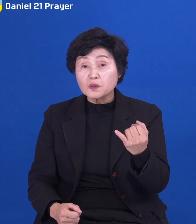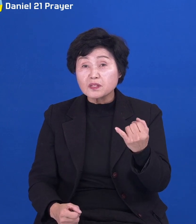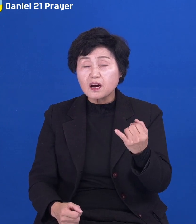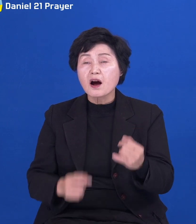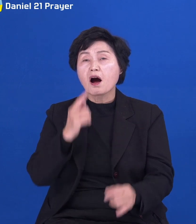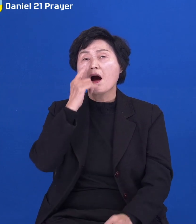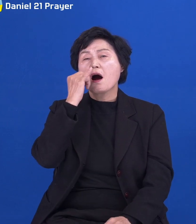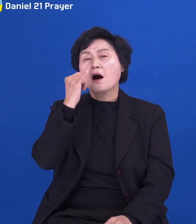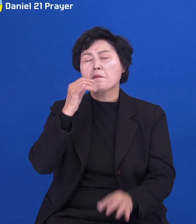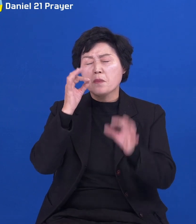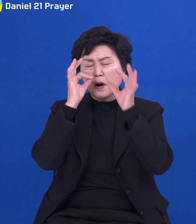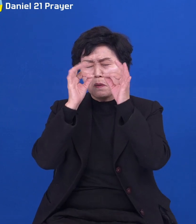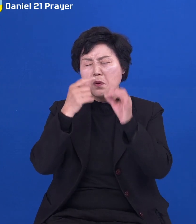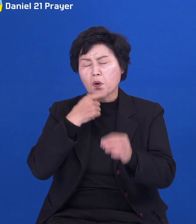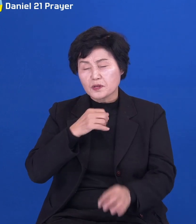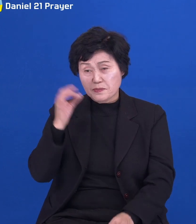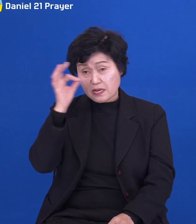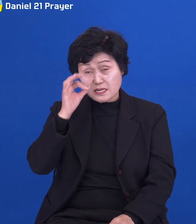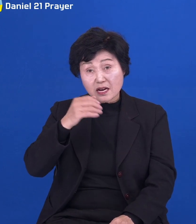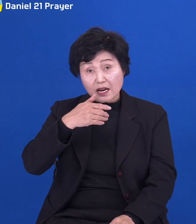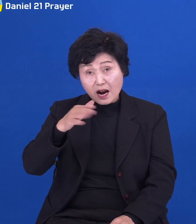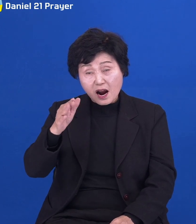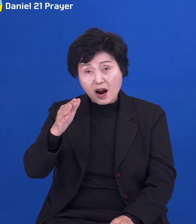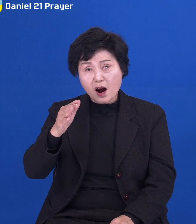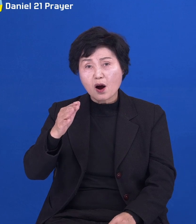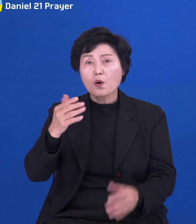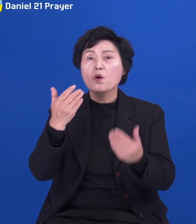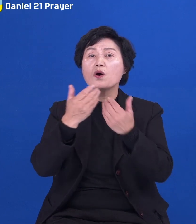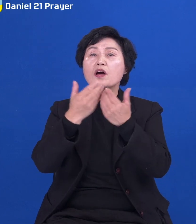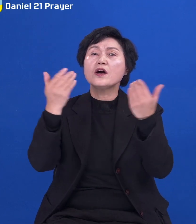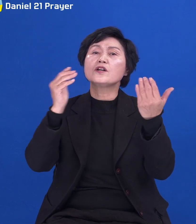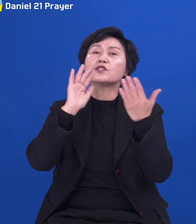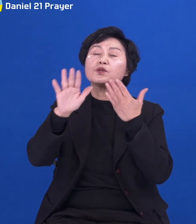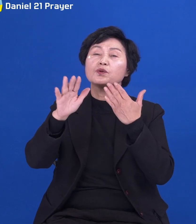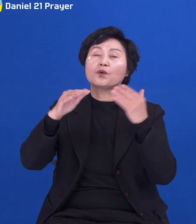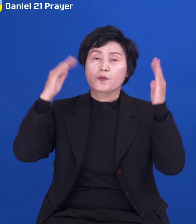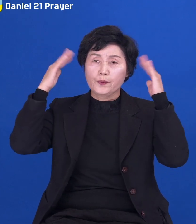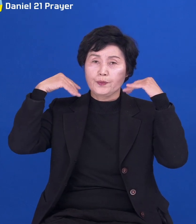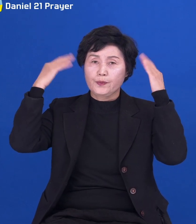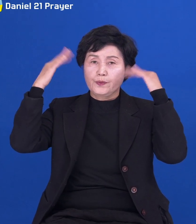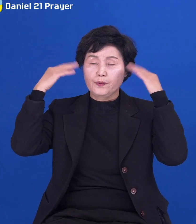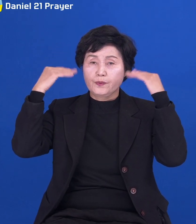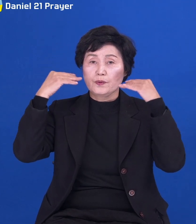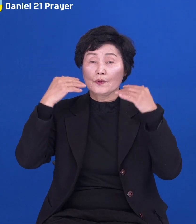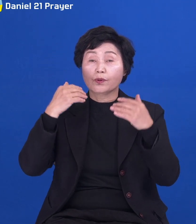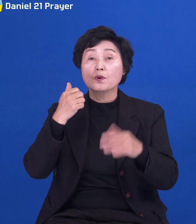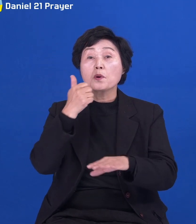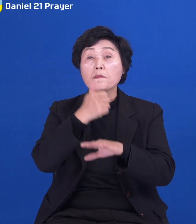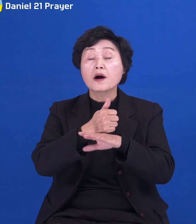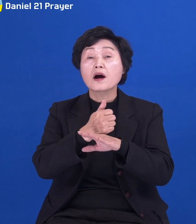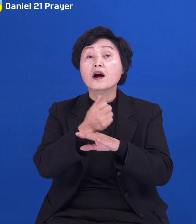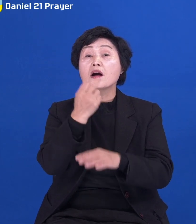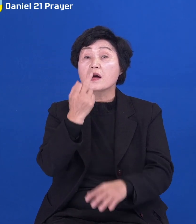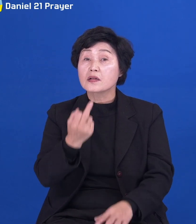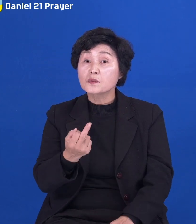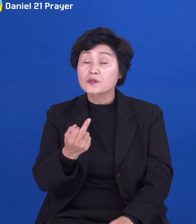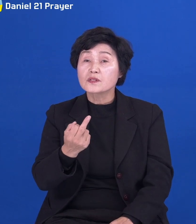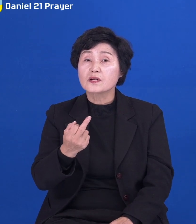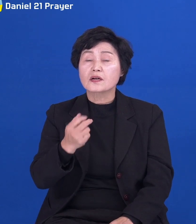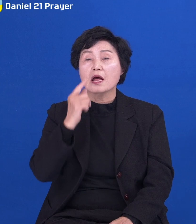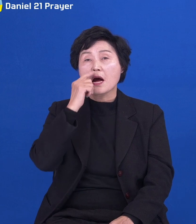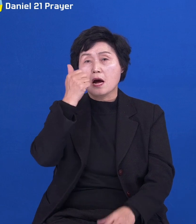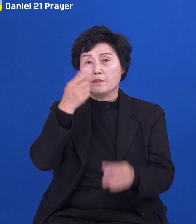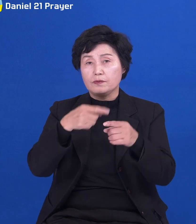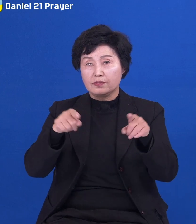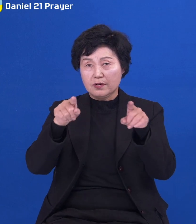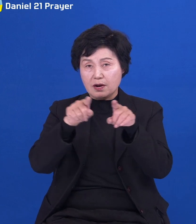역전해서 헤어지고 그 이후로는 아무도 그 소식을 알지 못해요. 저희 막내 남동생은 아버지 같이 살다가 장티부스라는